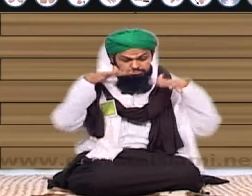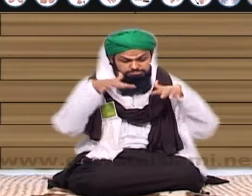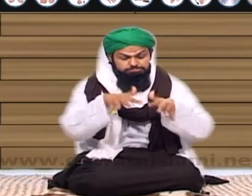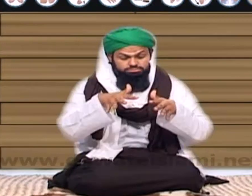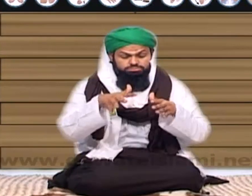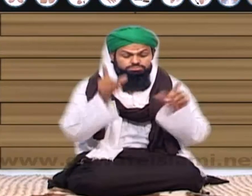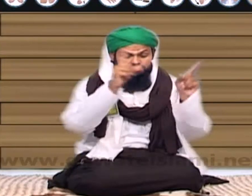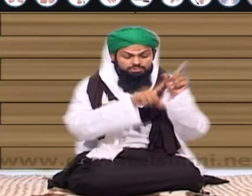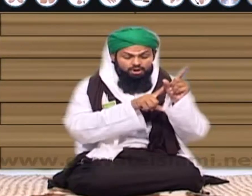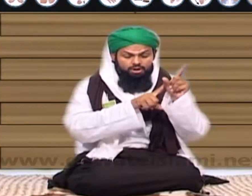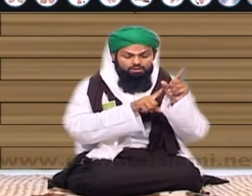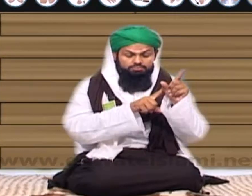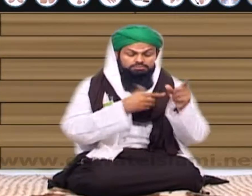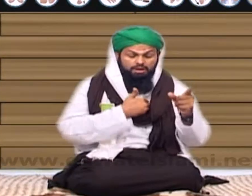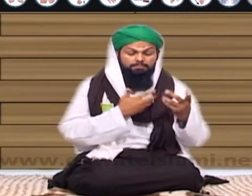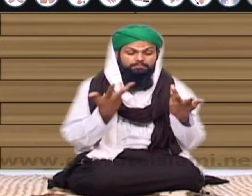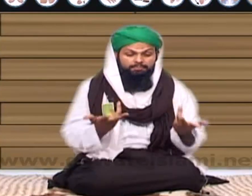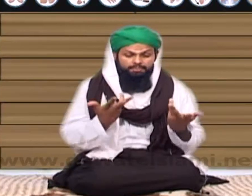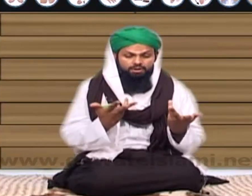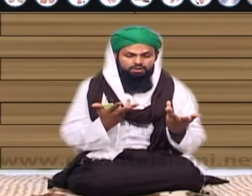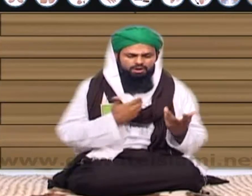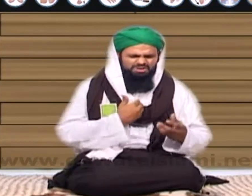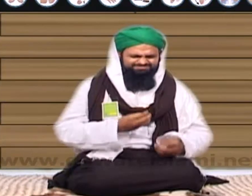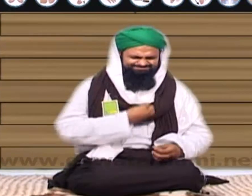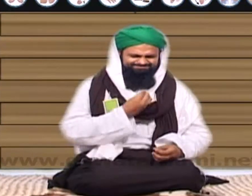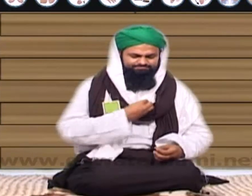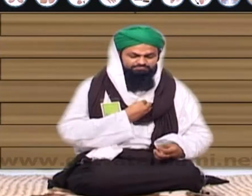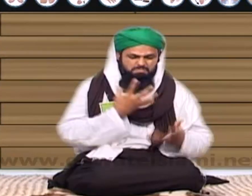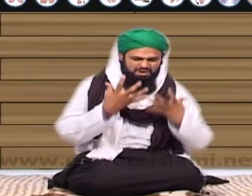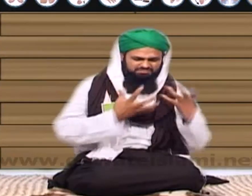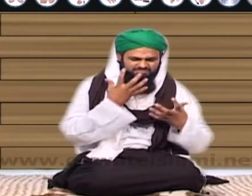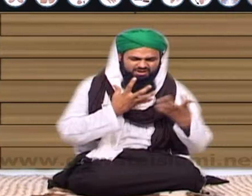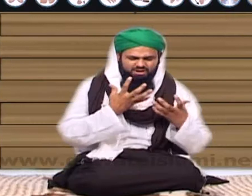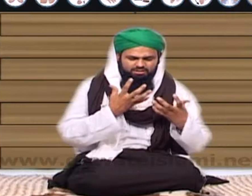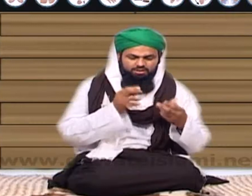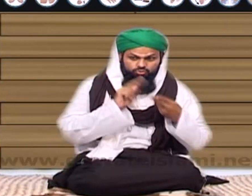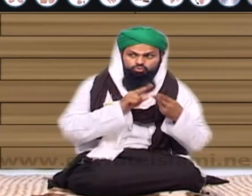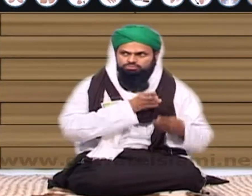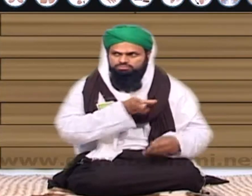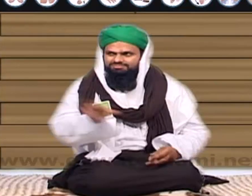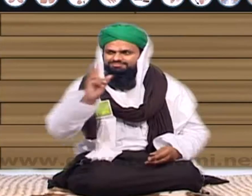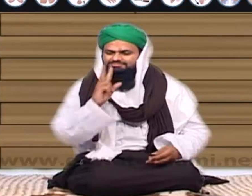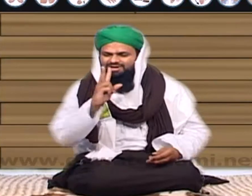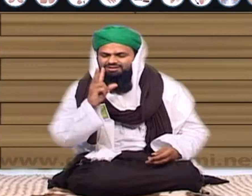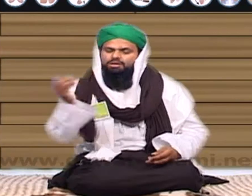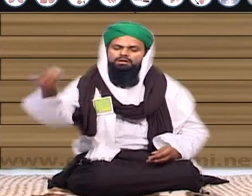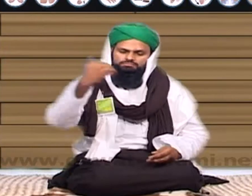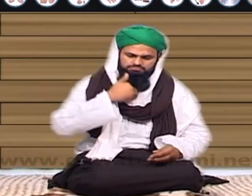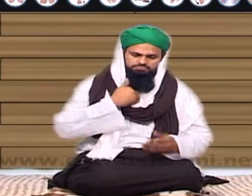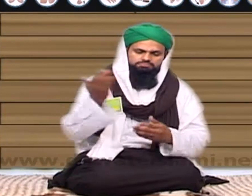سال کیسے گزارا کریں؟ یہاں تو ہم بوریت ہوتی ہے، اکتاہٹ ہوتی ہے، کسی کے پاس چلے جاتے ہیں، کسی کو بلوا لیتے ہیں، سارا عیش و